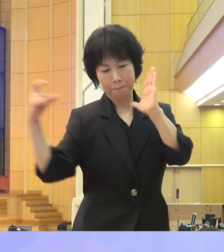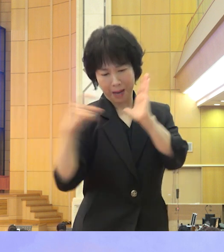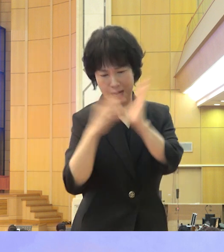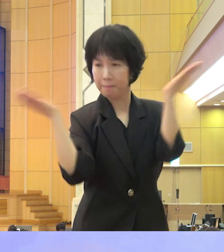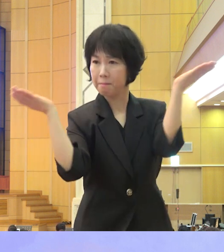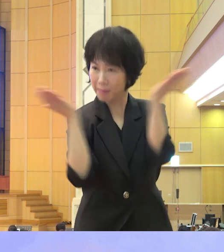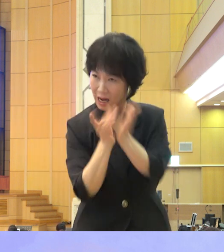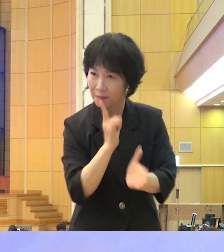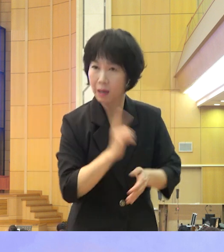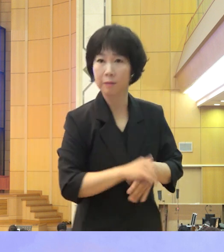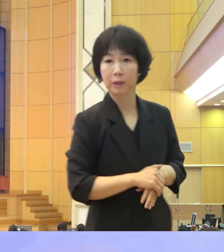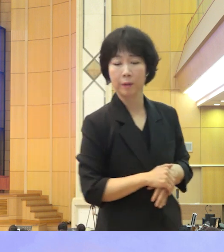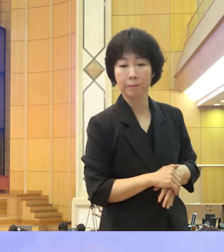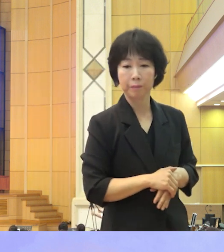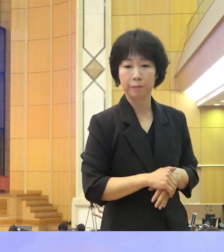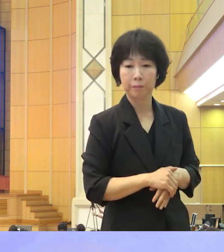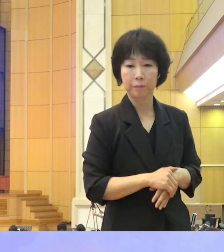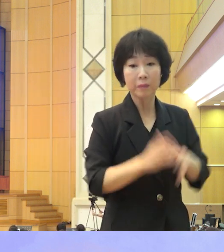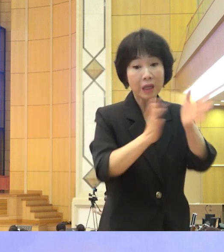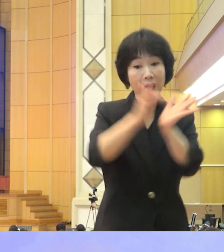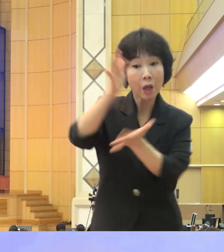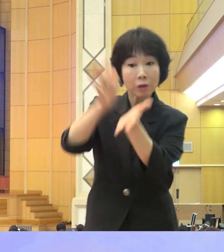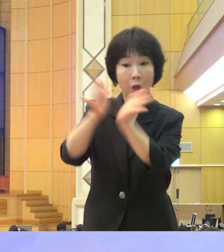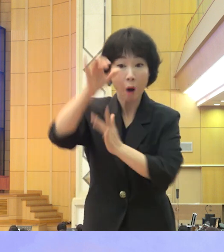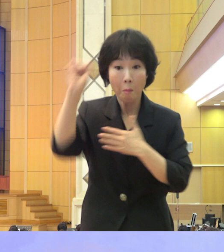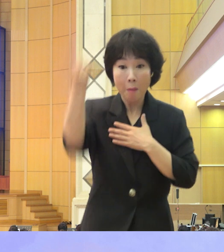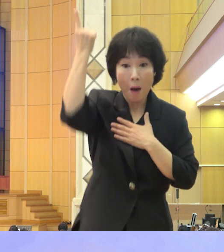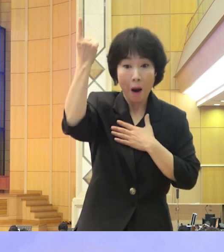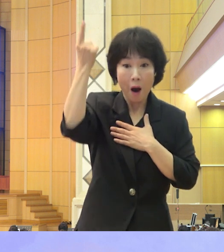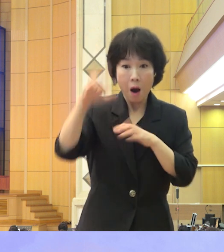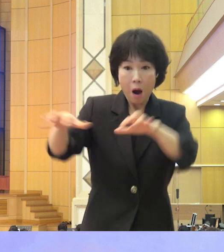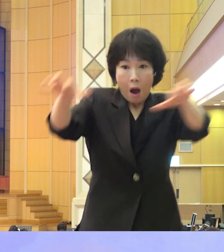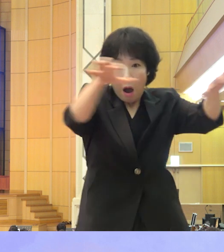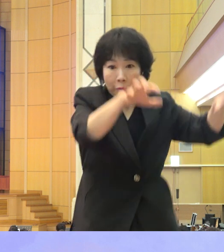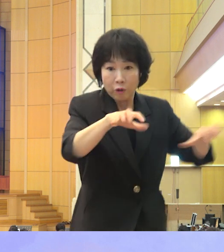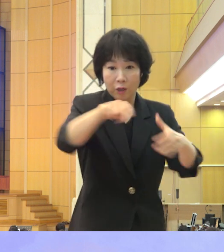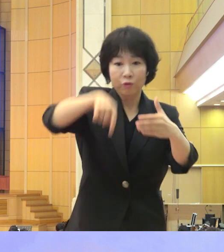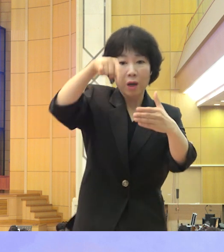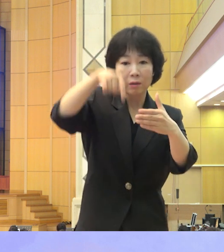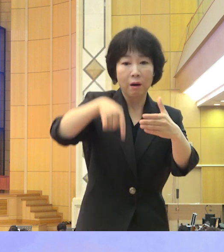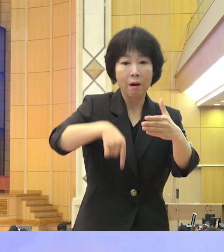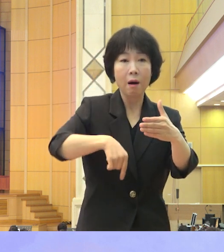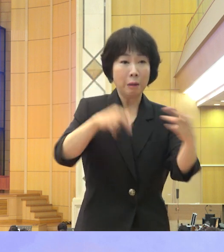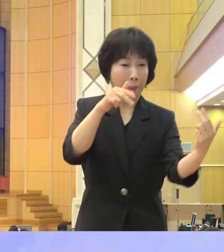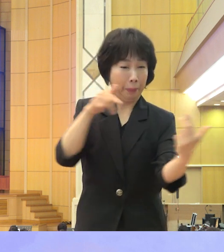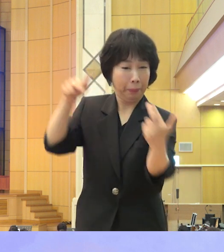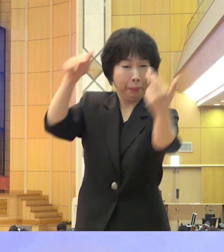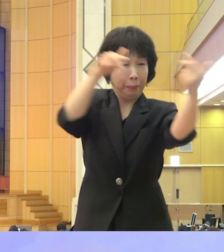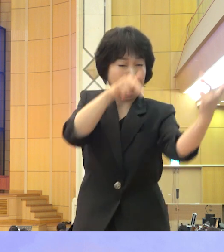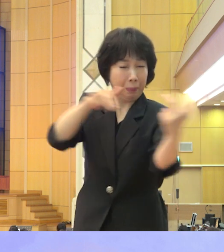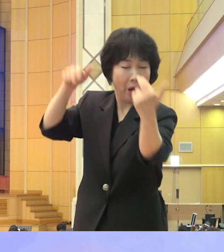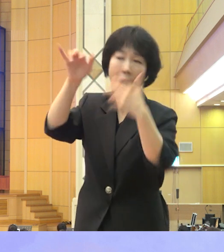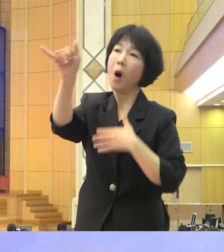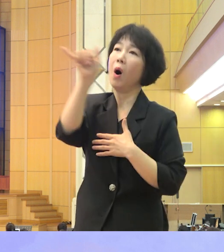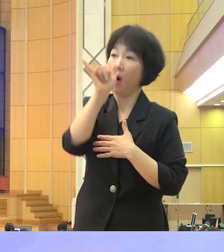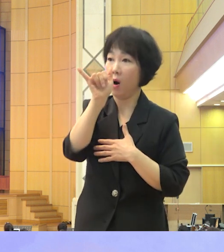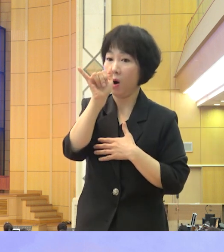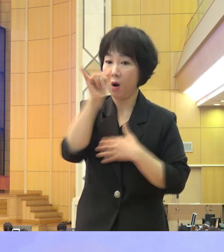하지 아니하였느냐 하며, 예수로 말미암아 무리 중에서 쟁론이